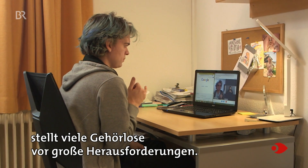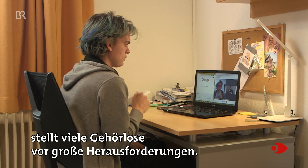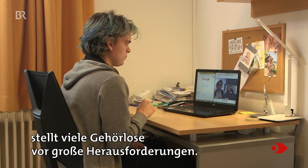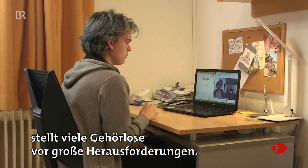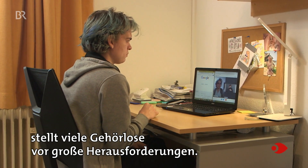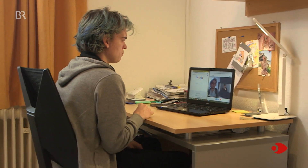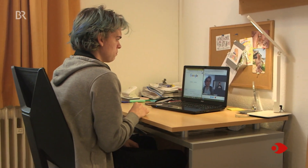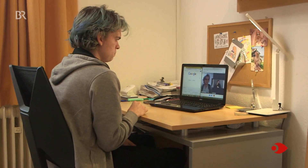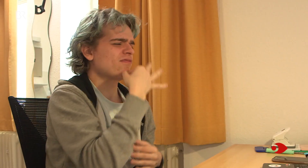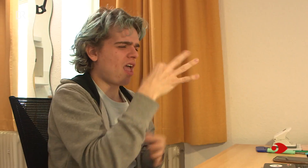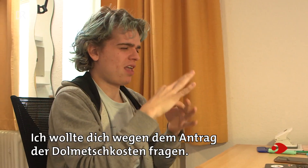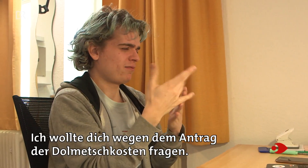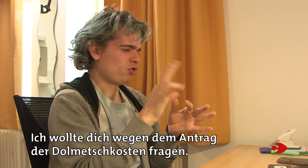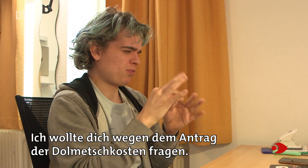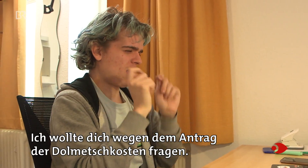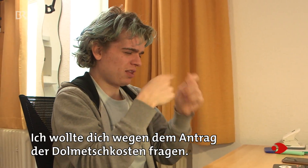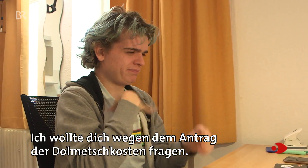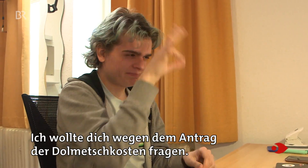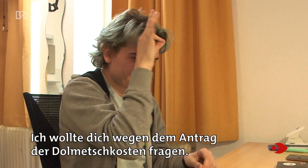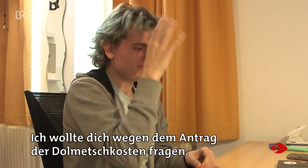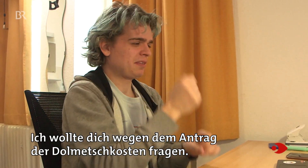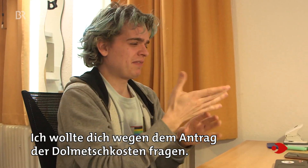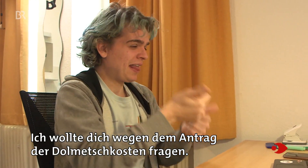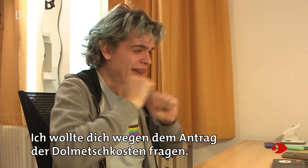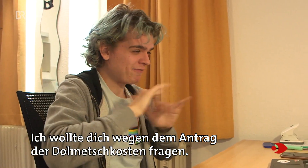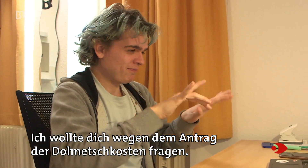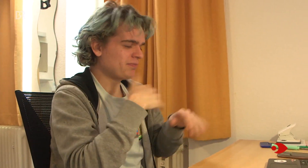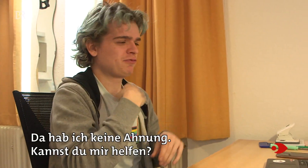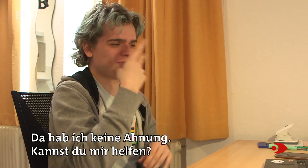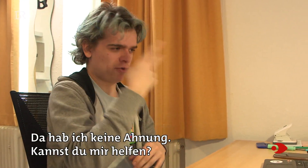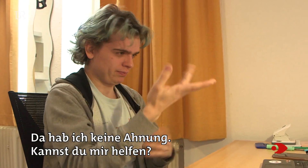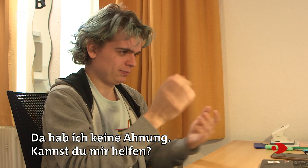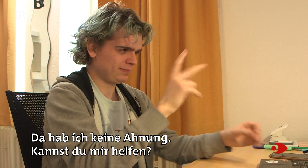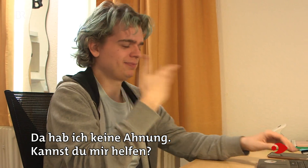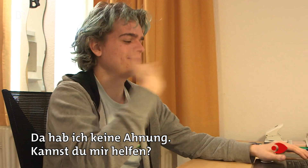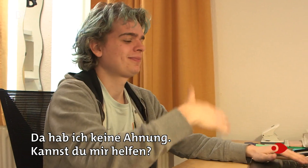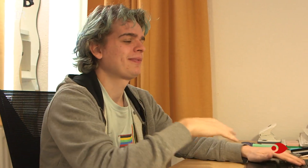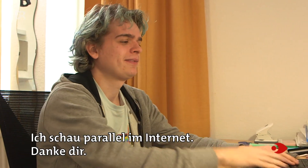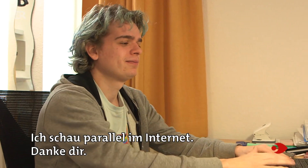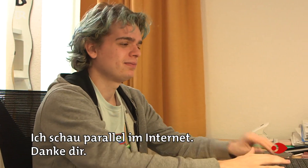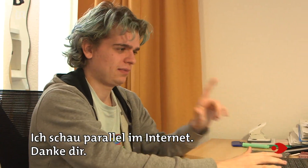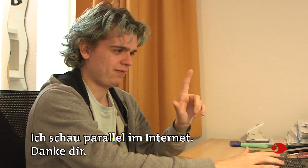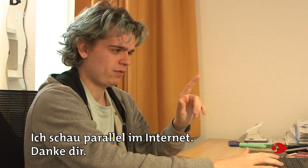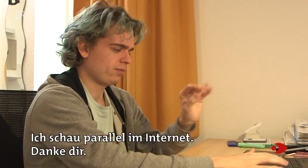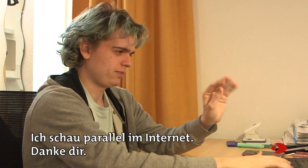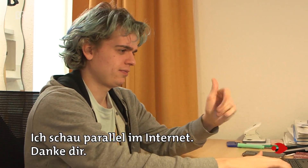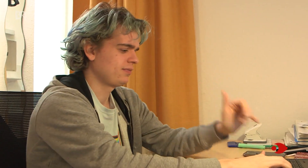Herausforderungen. Ich wollte dich wegen dem Antrag der Dolmetschkosten fragen. Da habe ich keine Ahnung. Kannst du mir helfen? Ich schaue parallel im Internet. Dank dir.